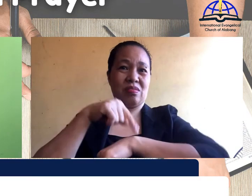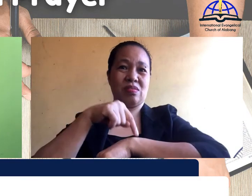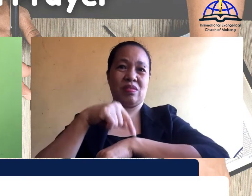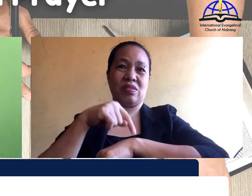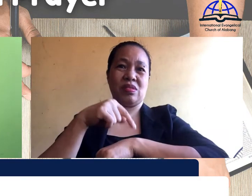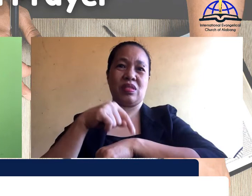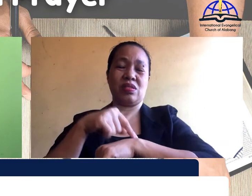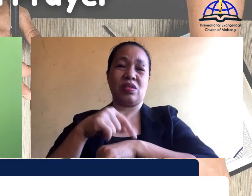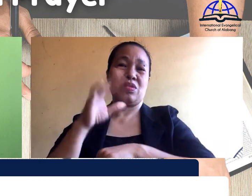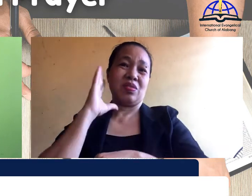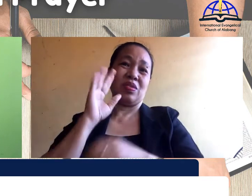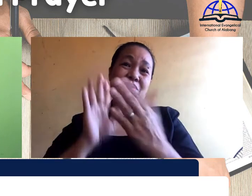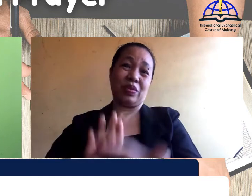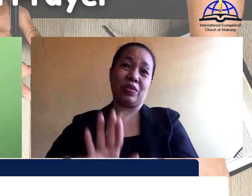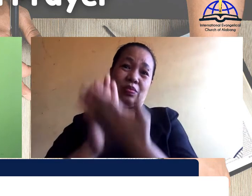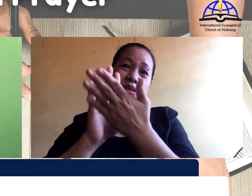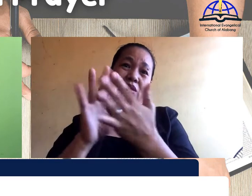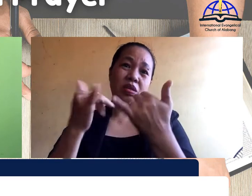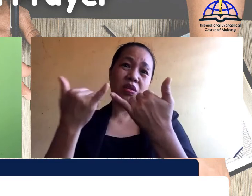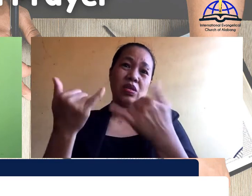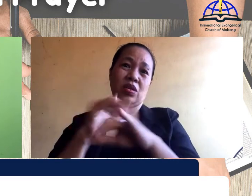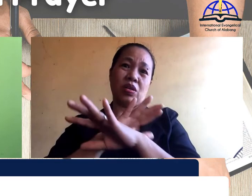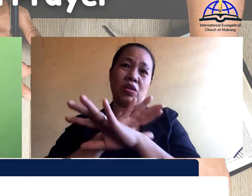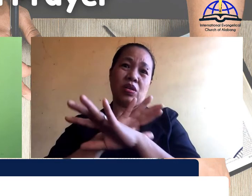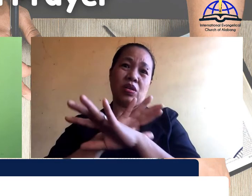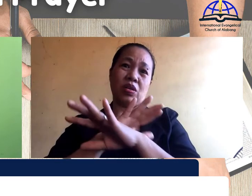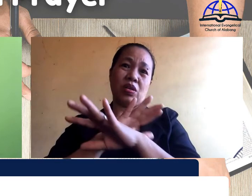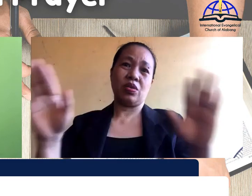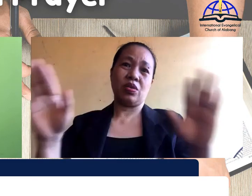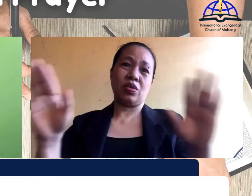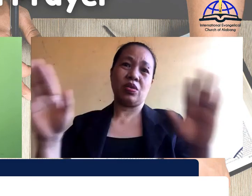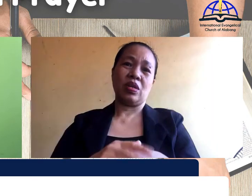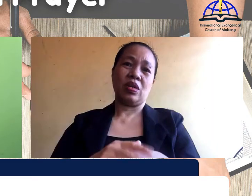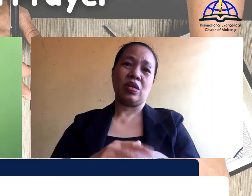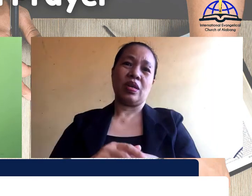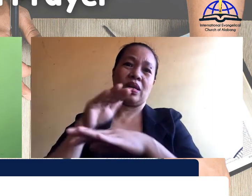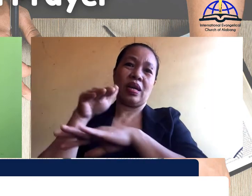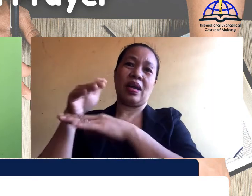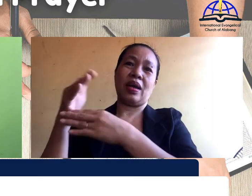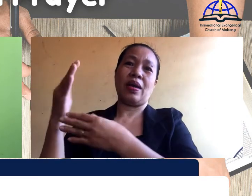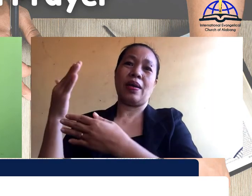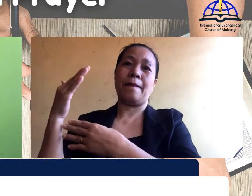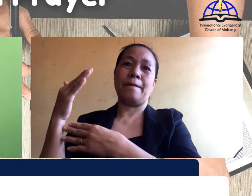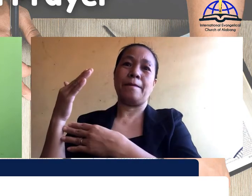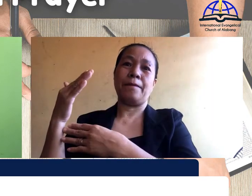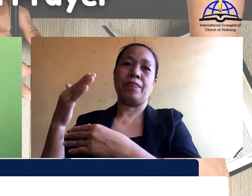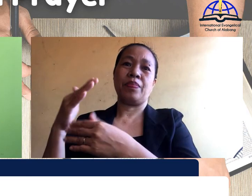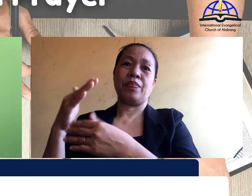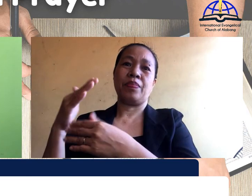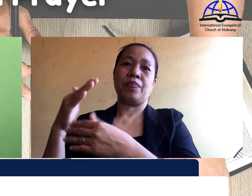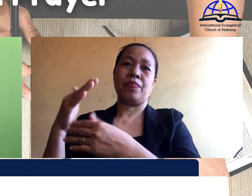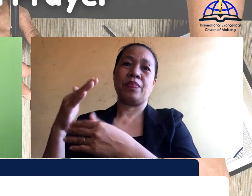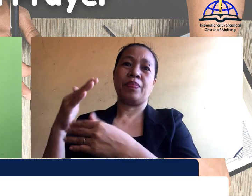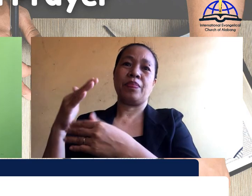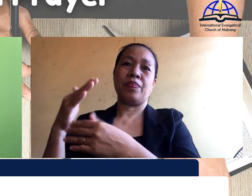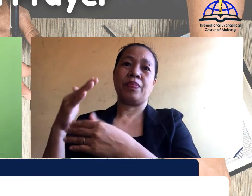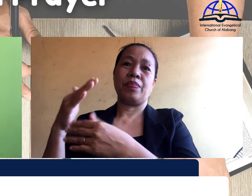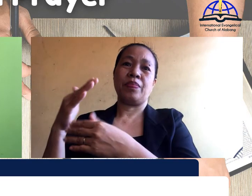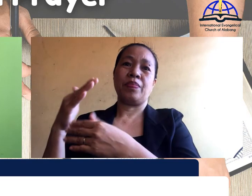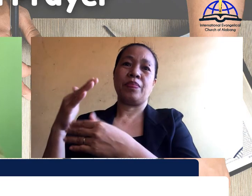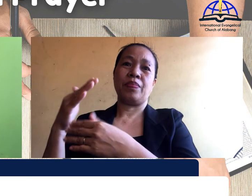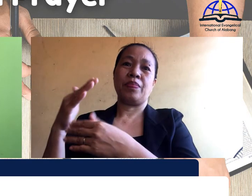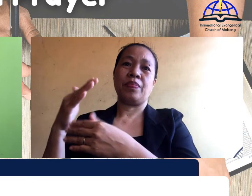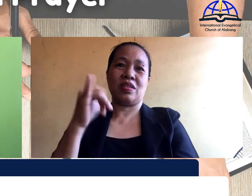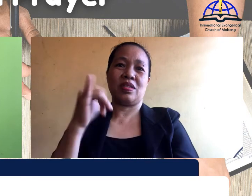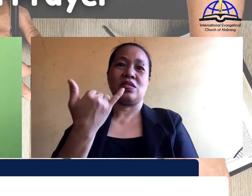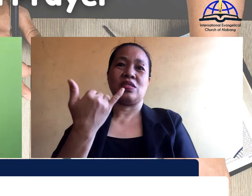ating pinagdadaanan ay palala ng palala ang ating sitwasyon. No? So huwag po tayong magtaka at huwag po tayong